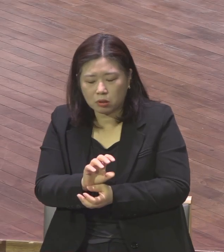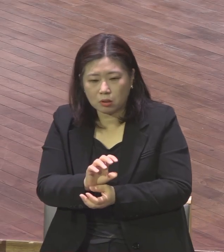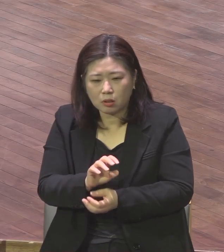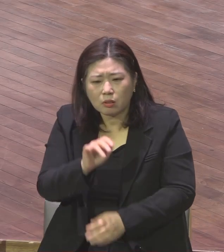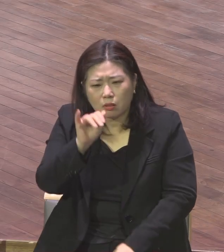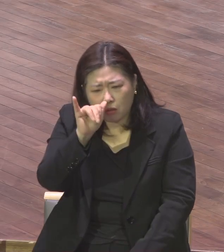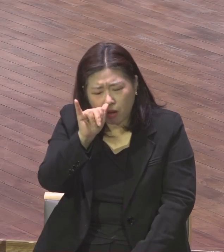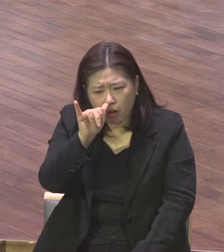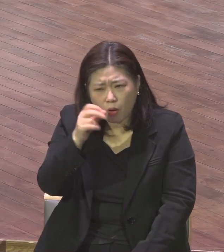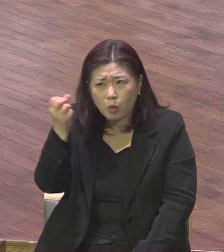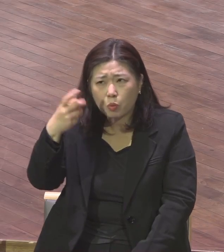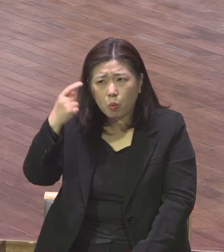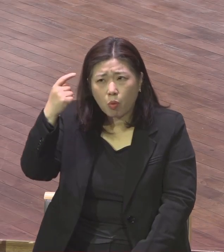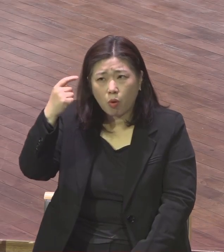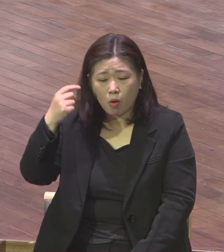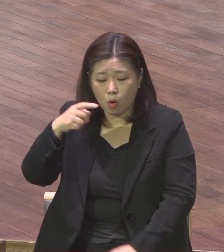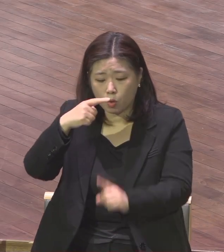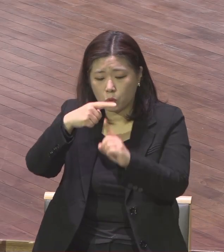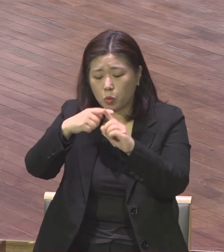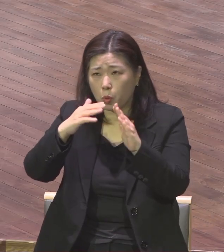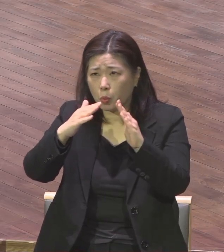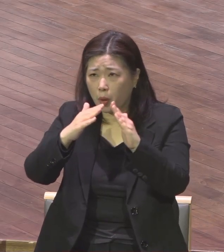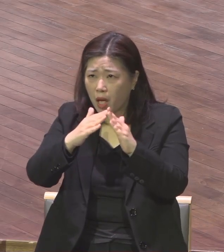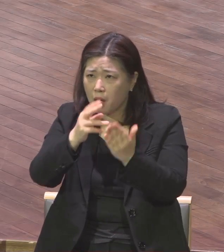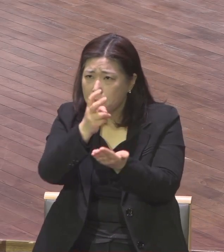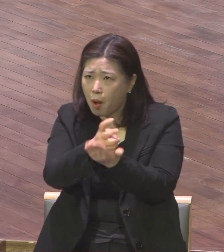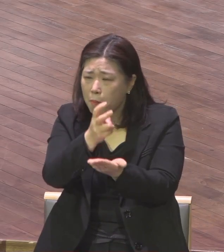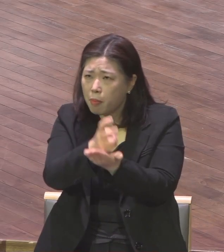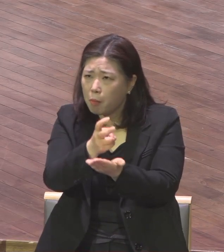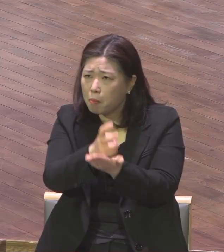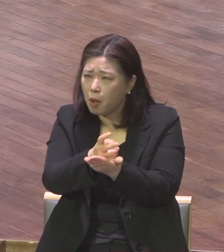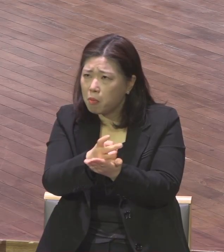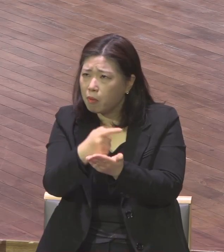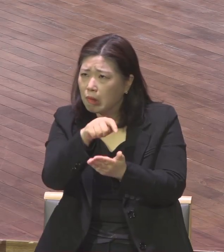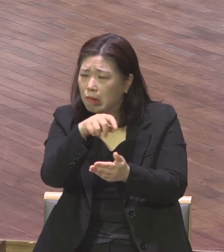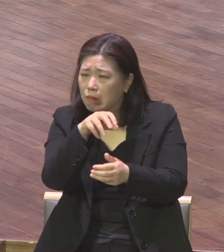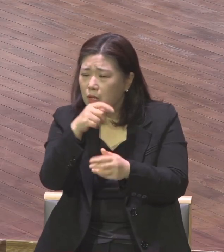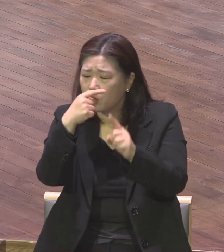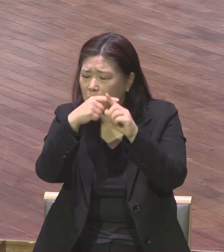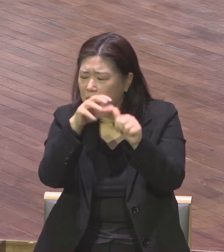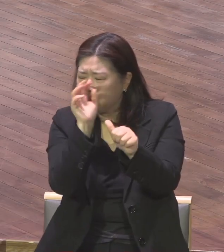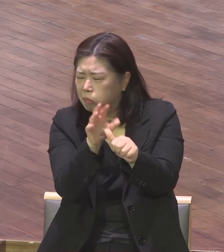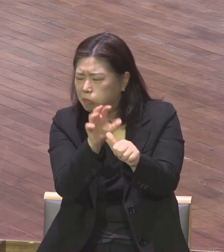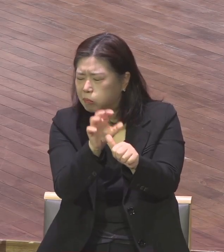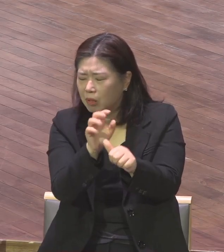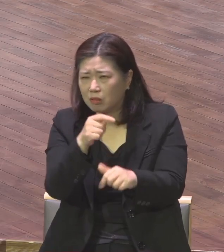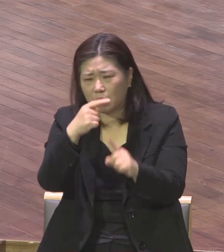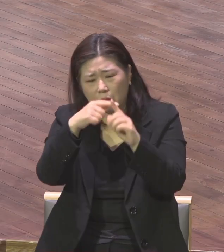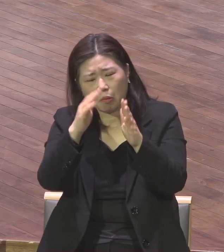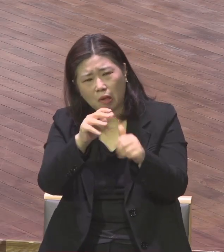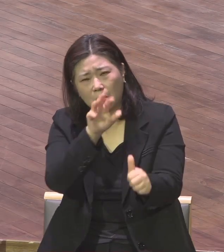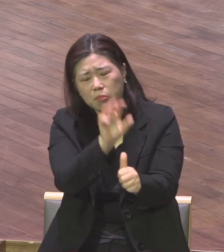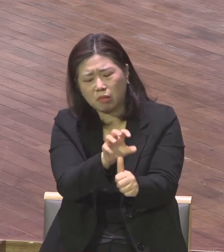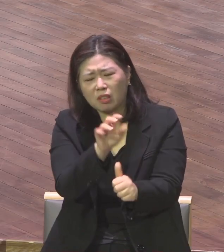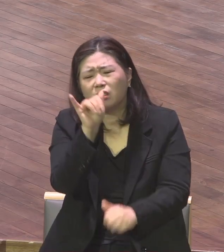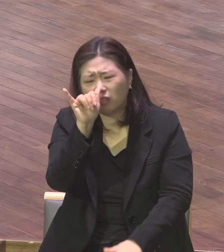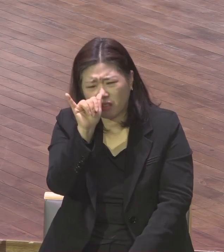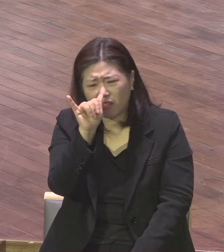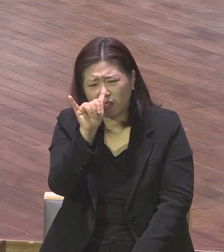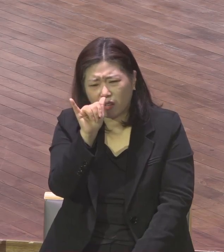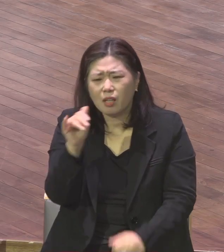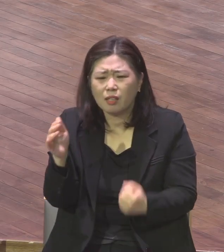어떤 걸림돌이 자꾸 생깁니다. 앞으로 선출된 대통령 비롯해서 이 나라 위정자들요, 하나님 앞에 무릎